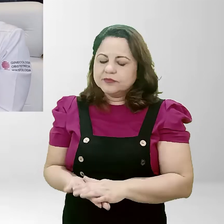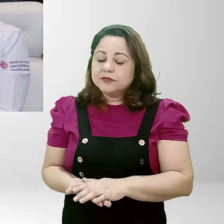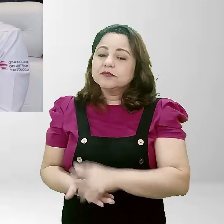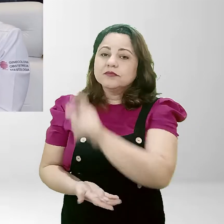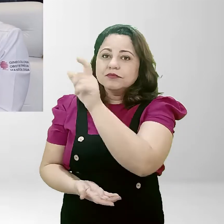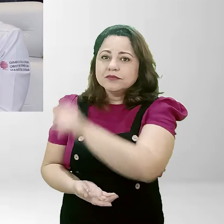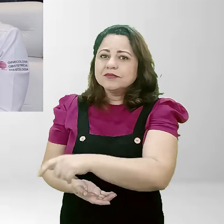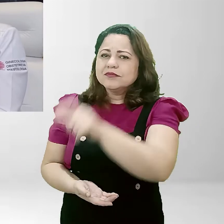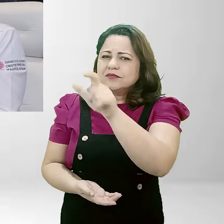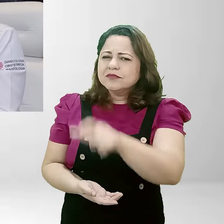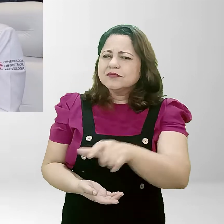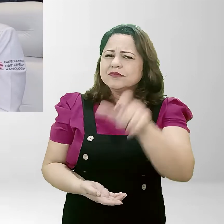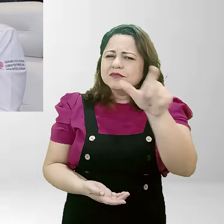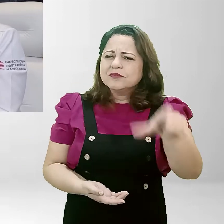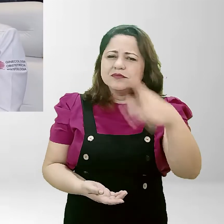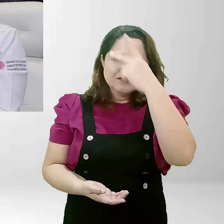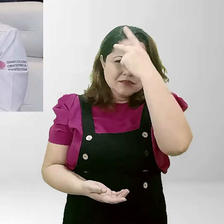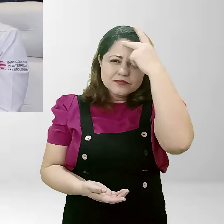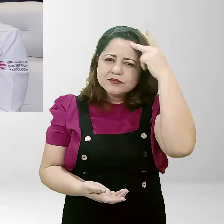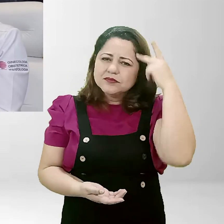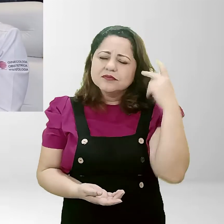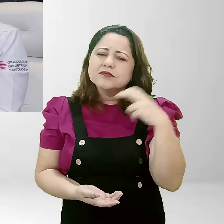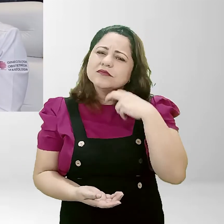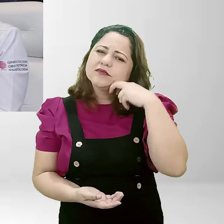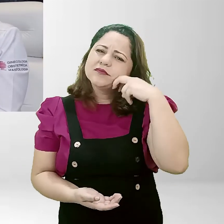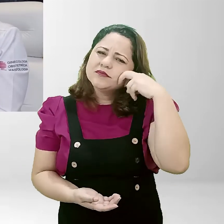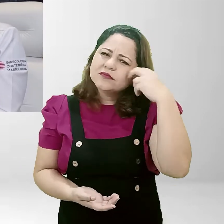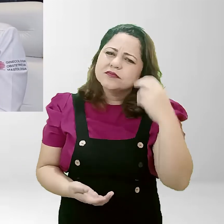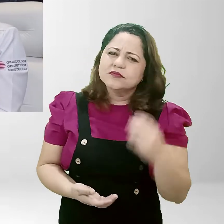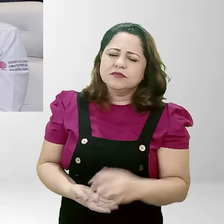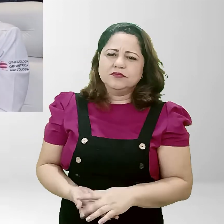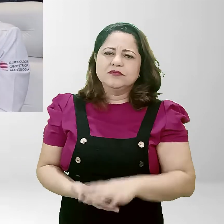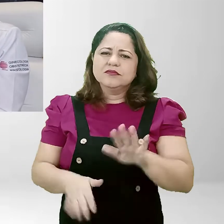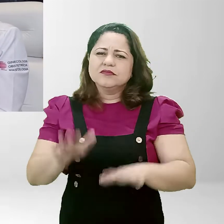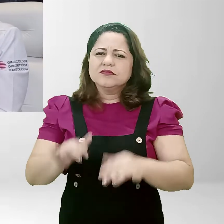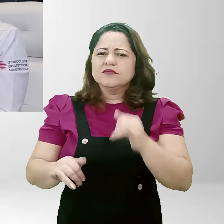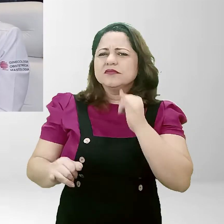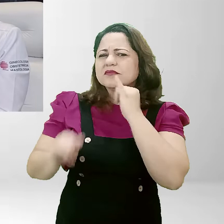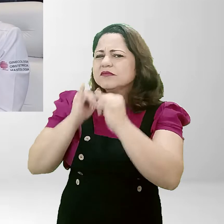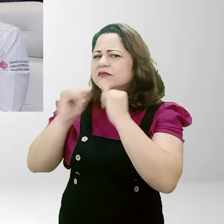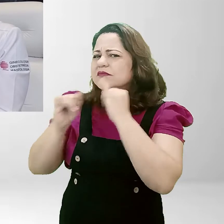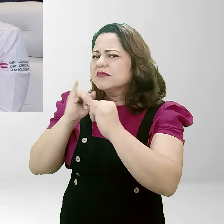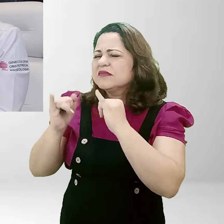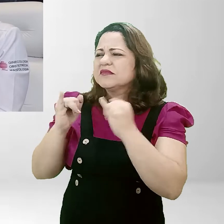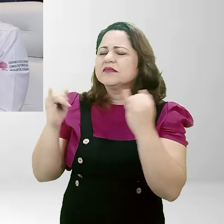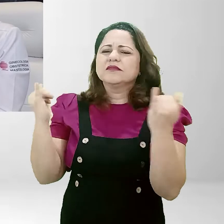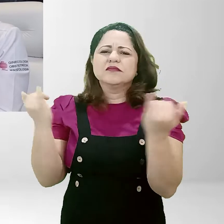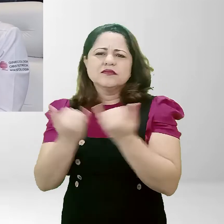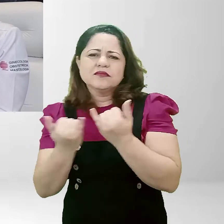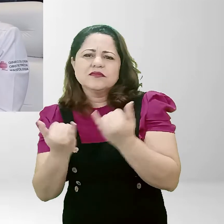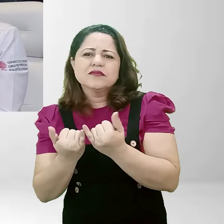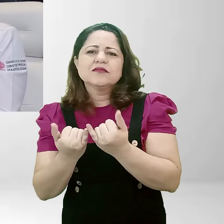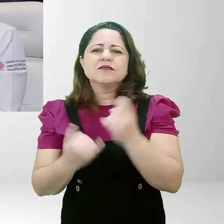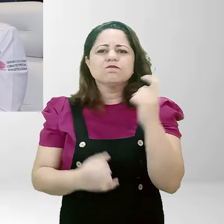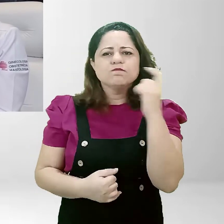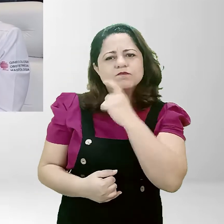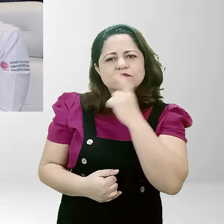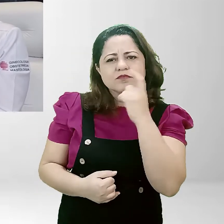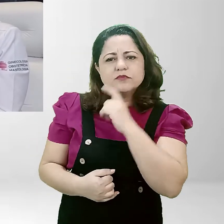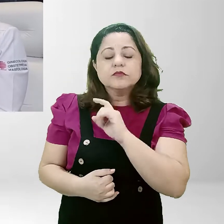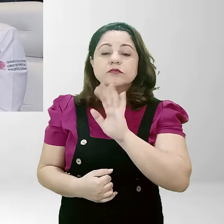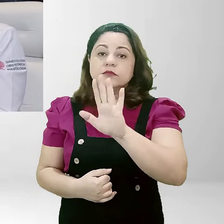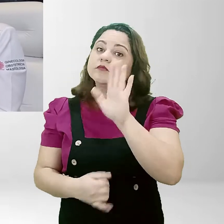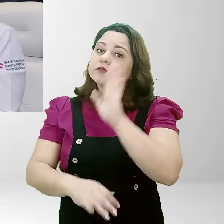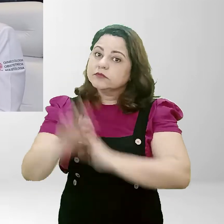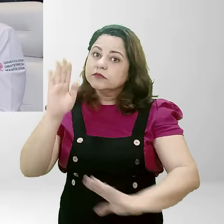muito mito a respeito desse tratamento. Eu preciso lembrar que os cânceres de mama, eles diferem de mulher